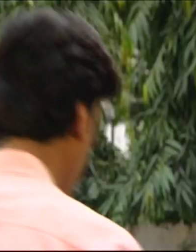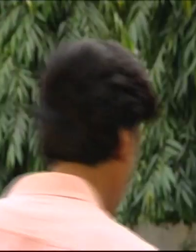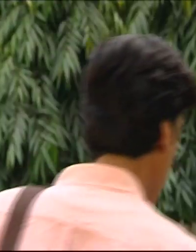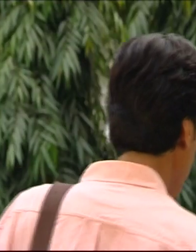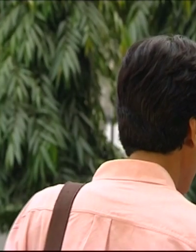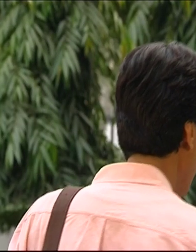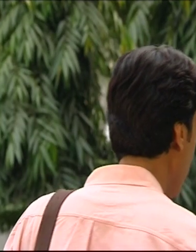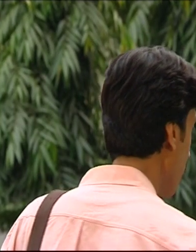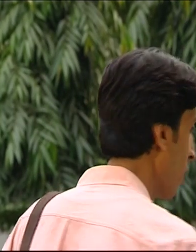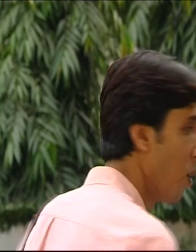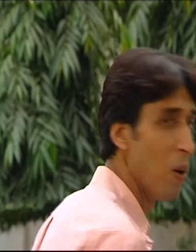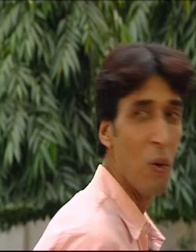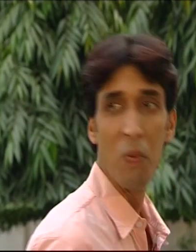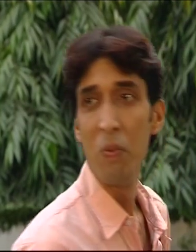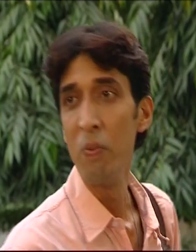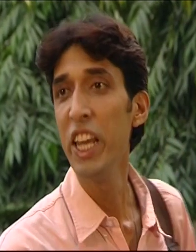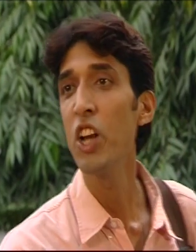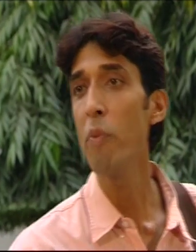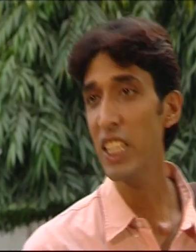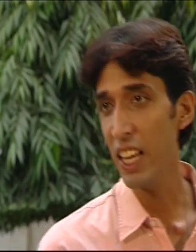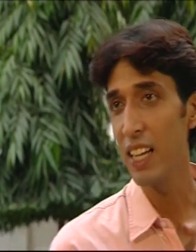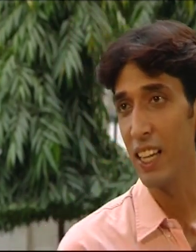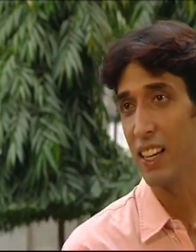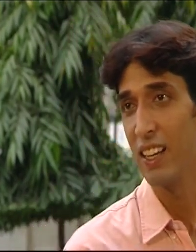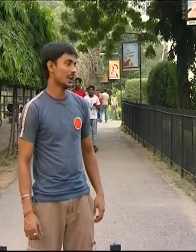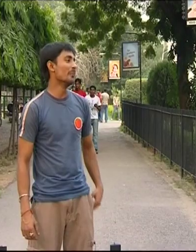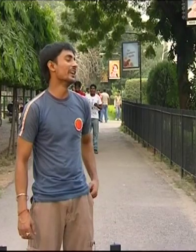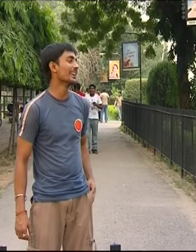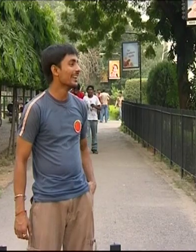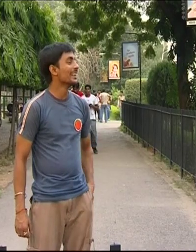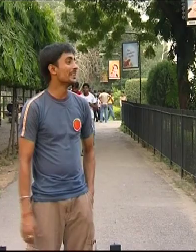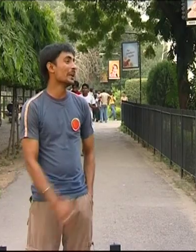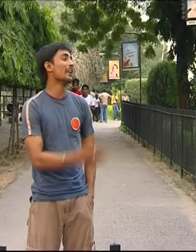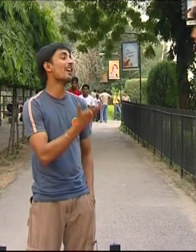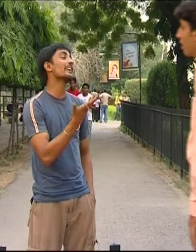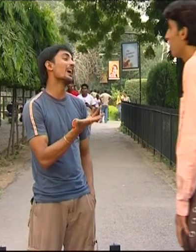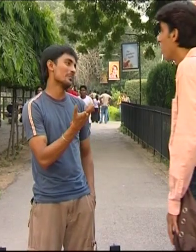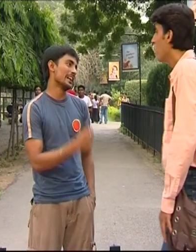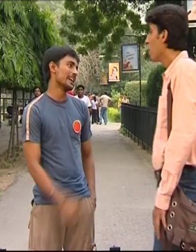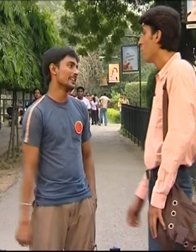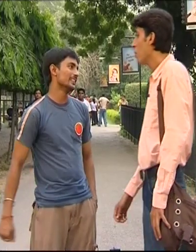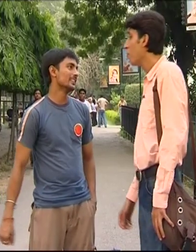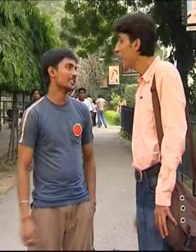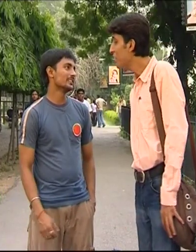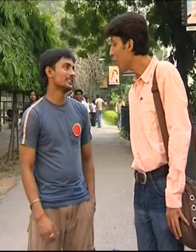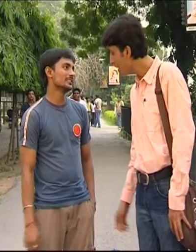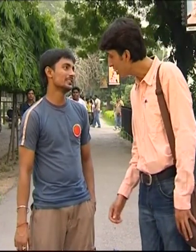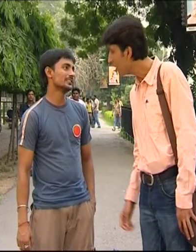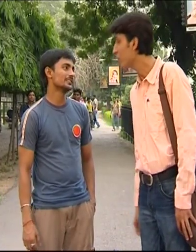अब कहाँ चल दिया? मेरी इकोनॉमिक्स की क्लास है। अबे तेरे बिना वहां क्या कमी रह जाएगी? मैं ये चैप्टर नहीं समझ